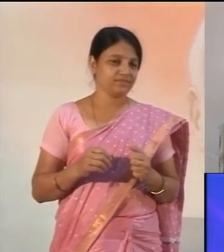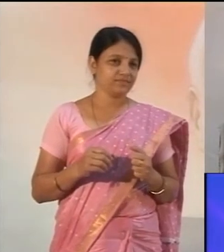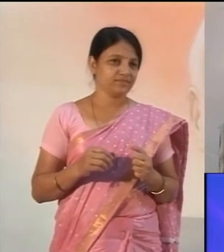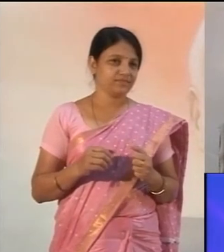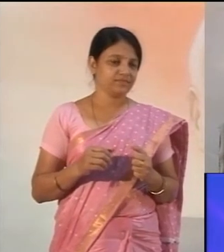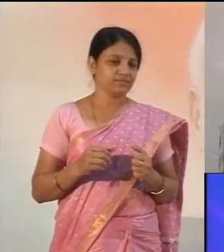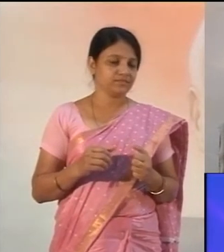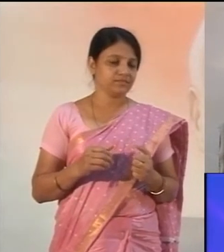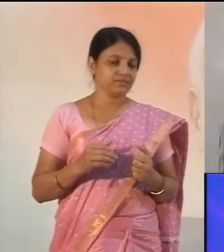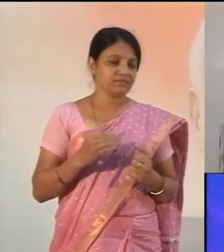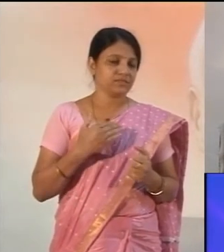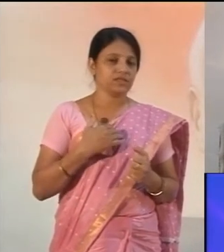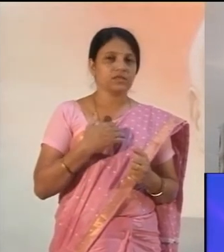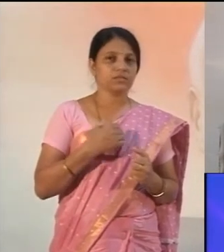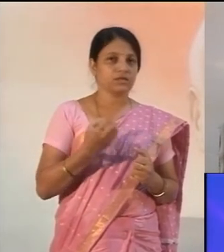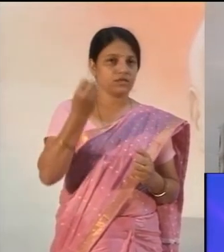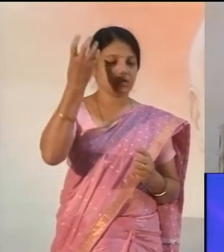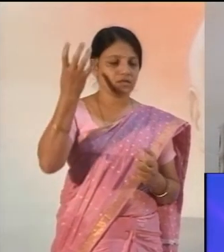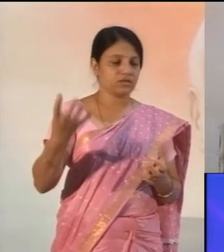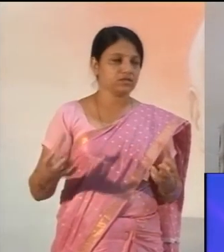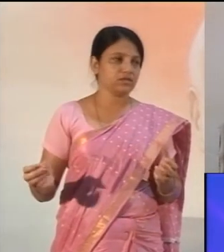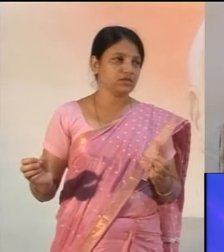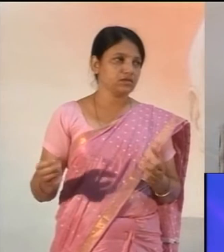हमारी दिनचर्या की शुरुआत